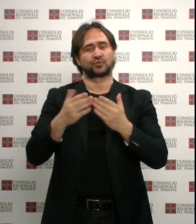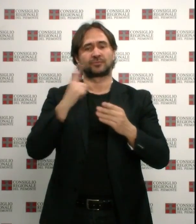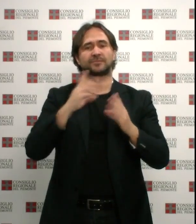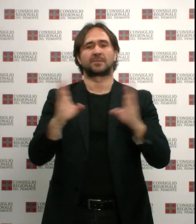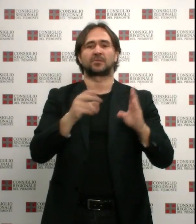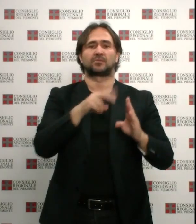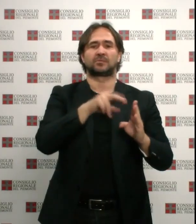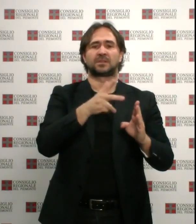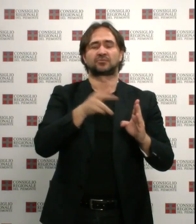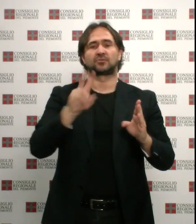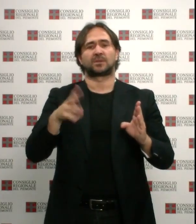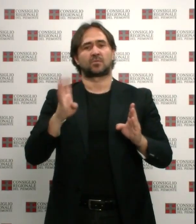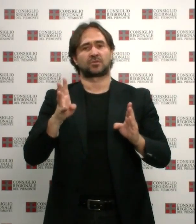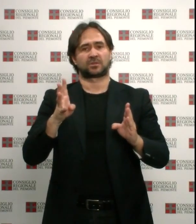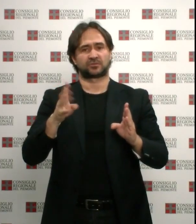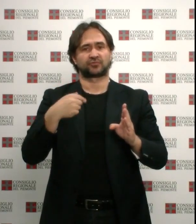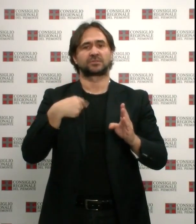provincia.